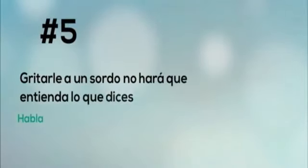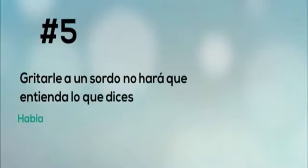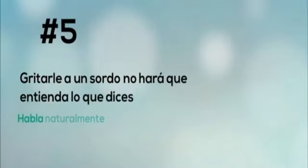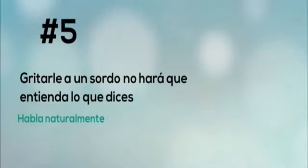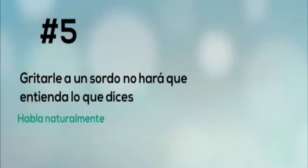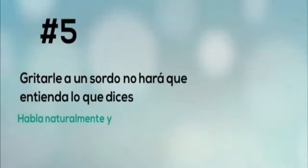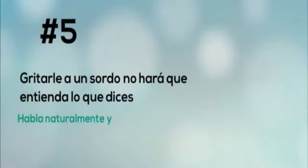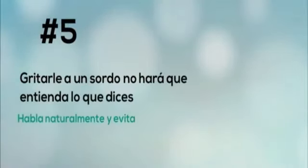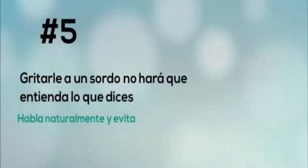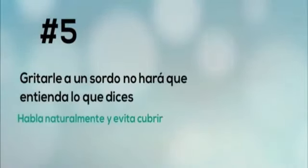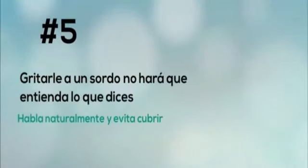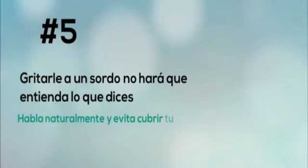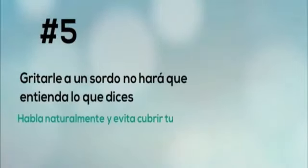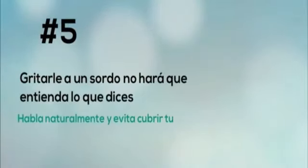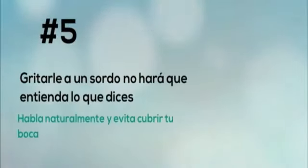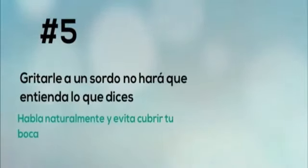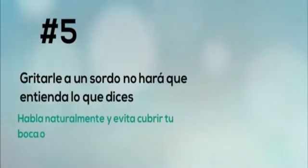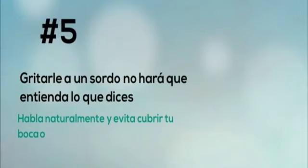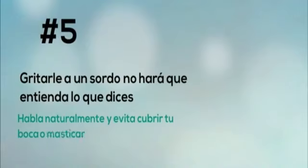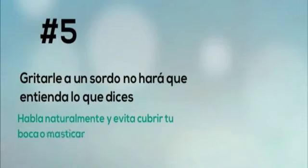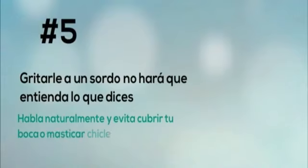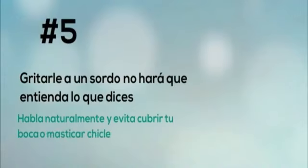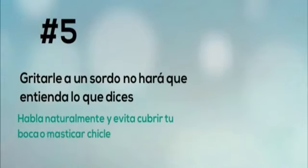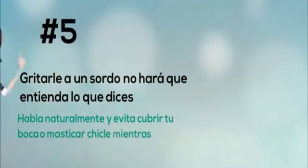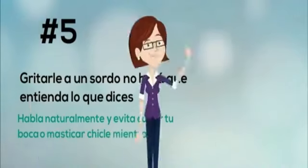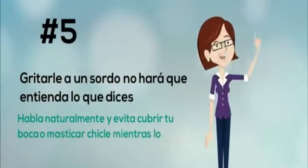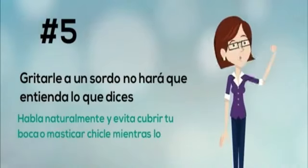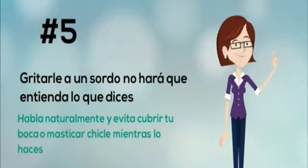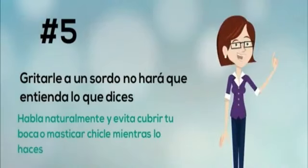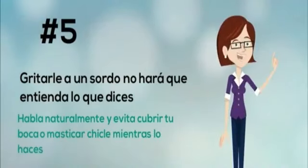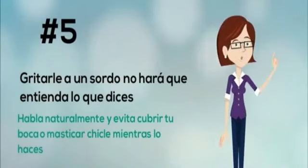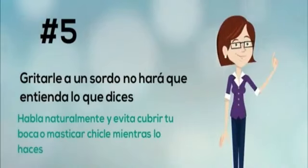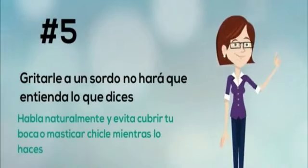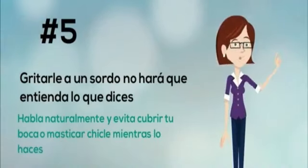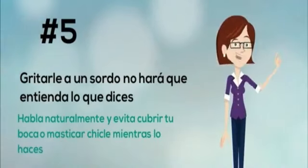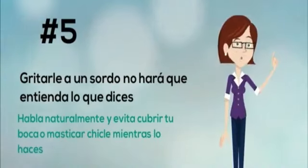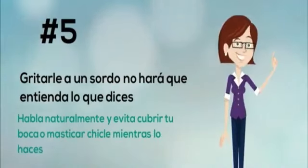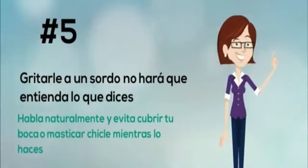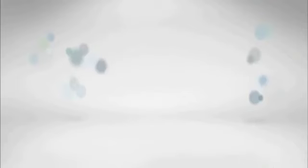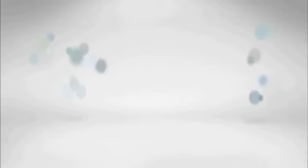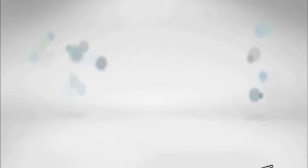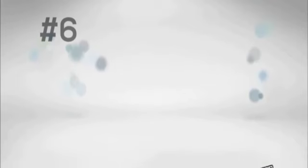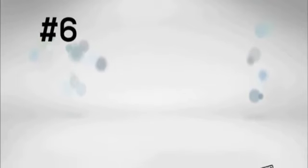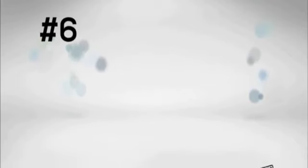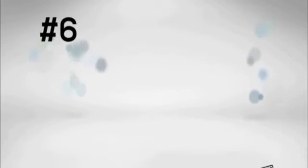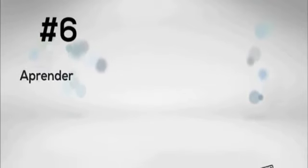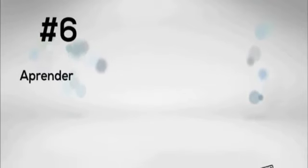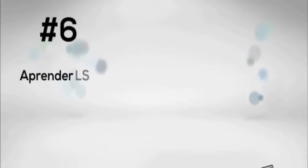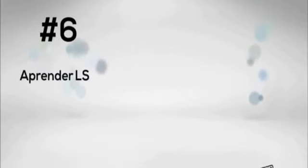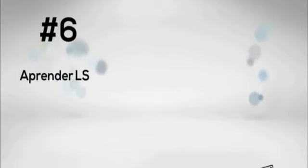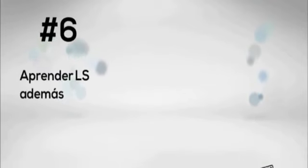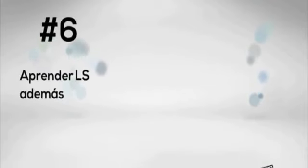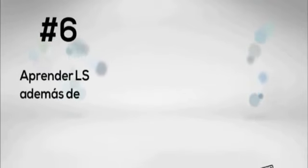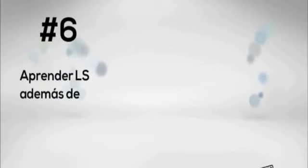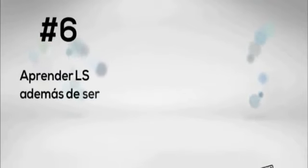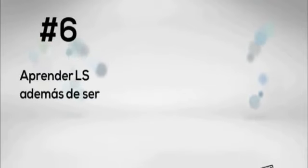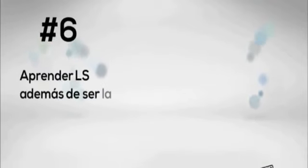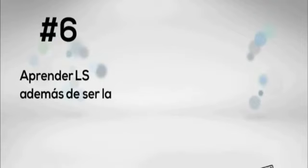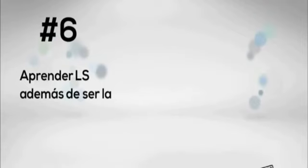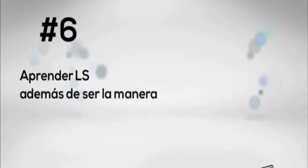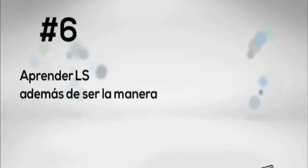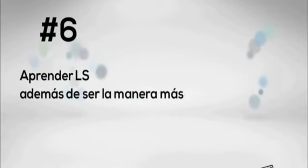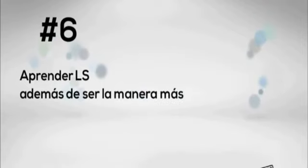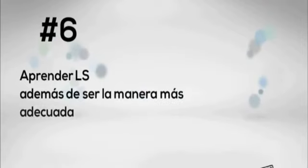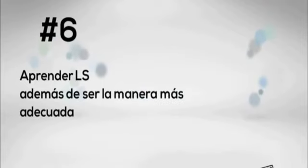que entienda lo que dices. Habla naturalmente y evita cubrir tu boca o masticar chicle mientras lo haces. 6. Aprender lengua